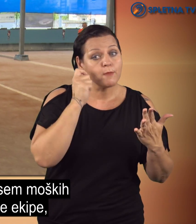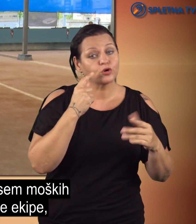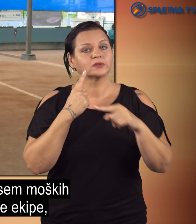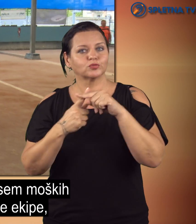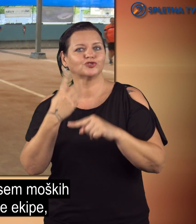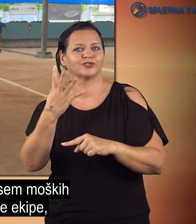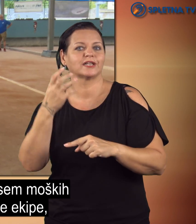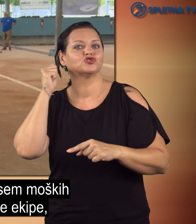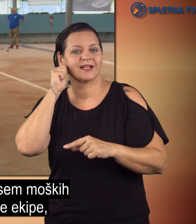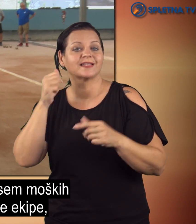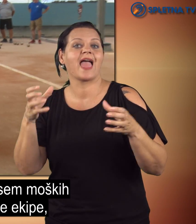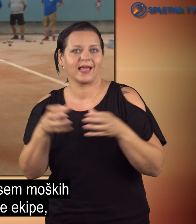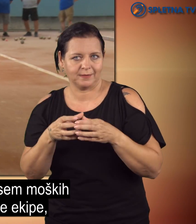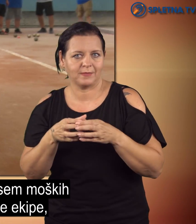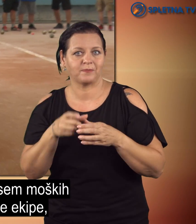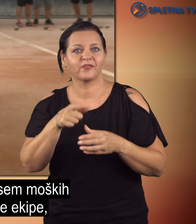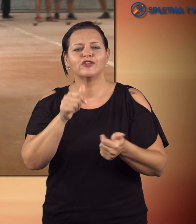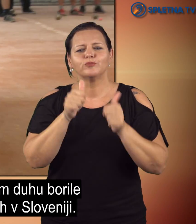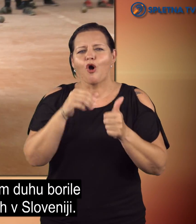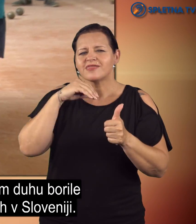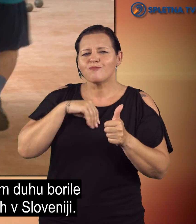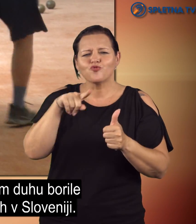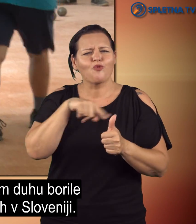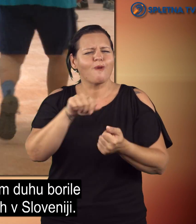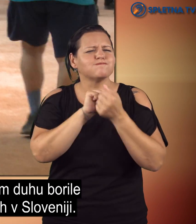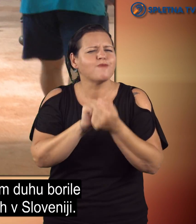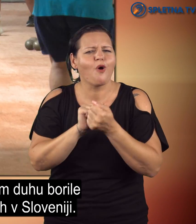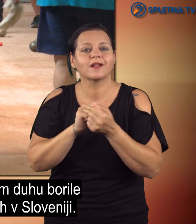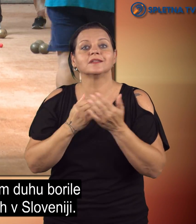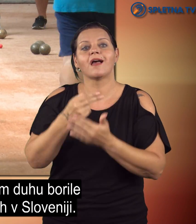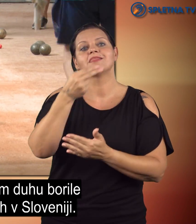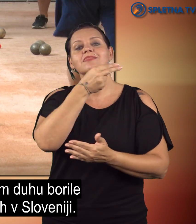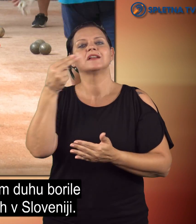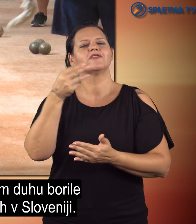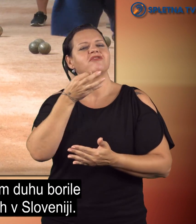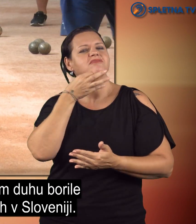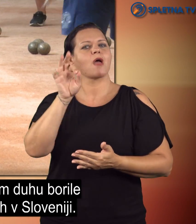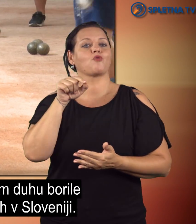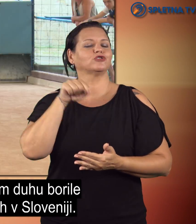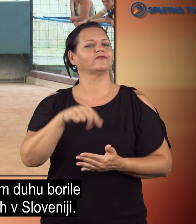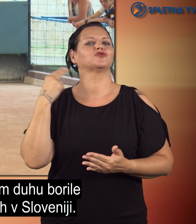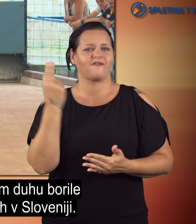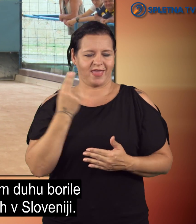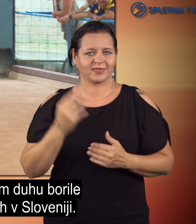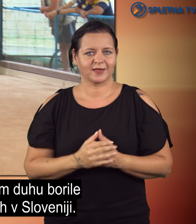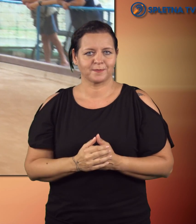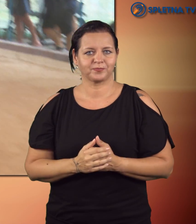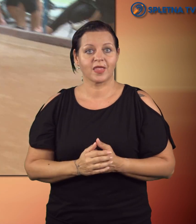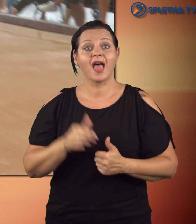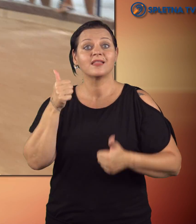Sodelovalo je 8 moških in 4 ženske ekipe, ki so se v športnem duhu borile za naziv najboljših v